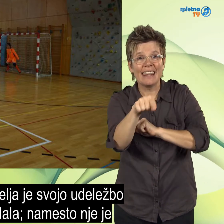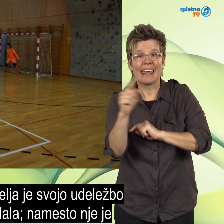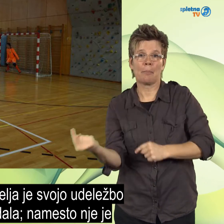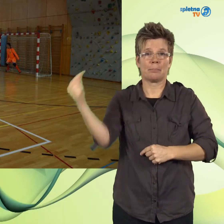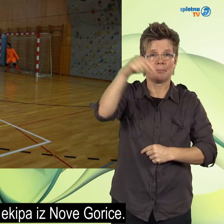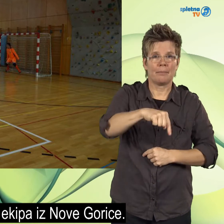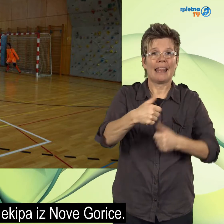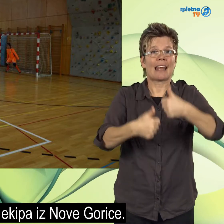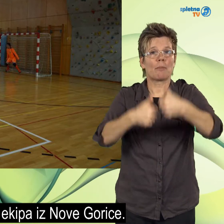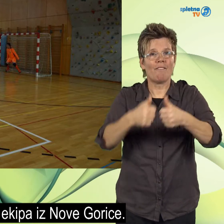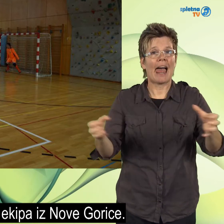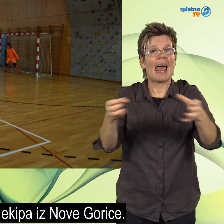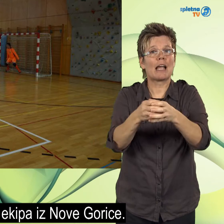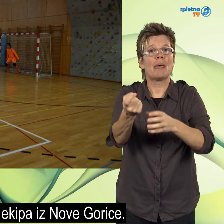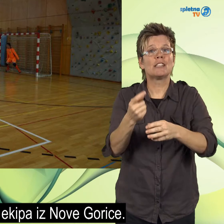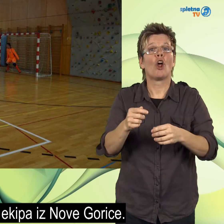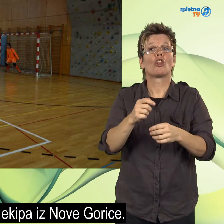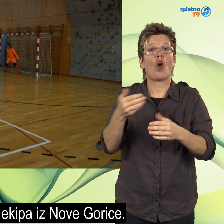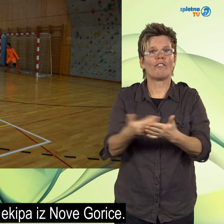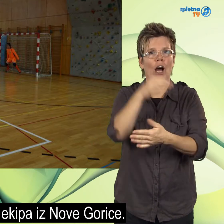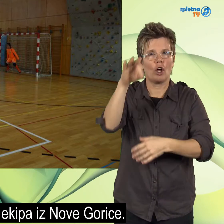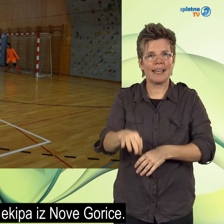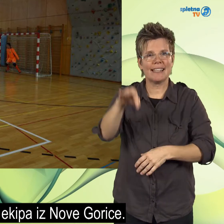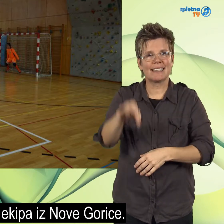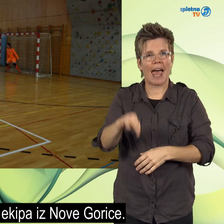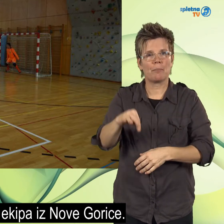Namesto nje je tekmovala ekipa iz Nove Gorice.